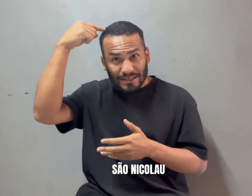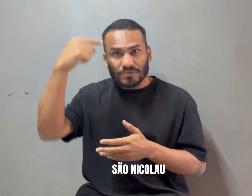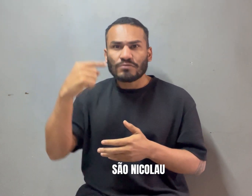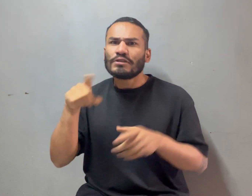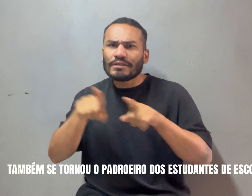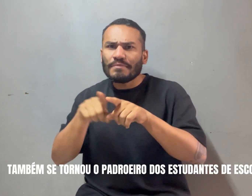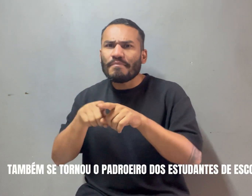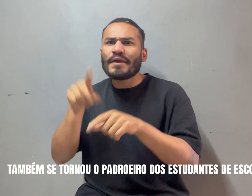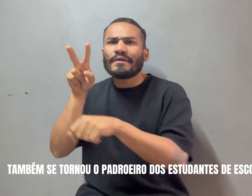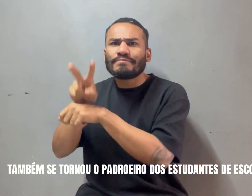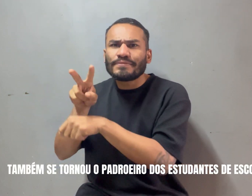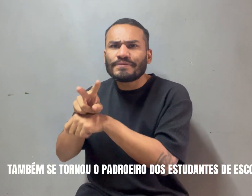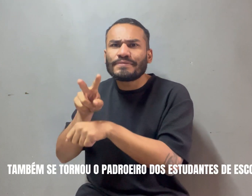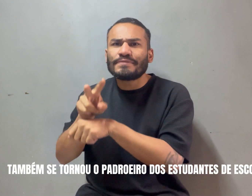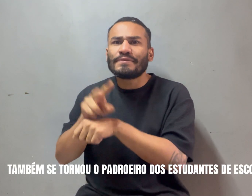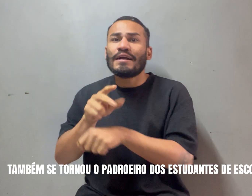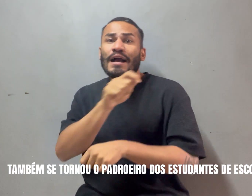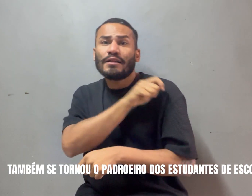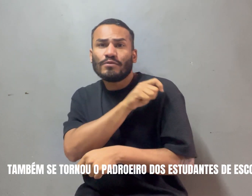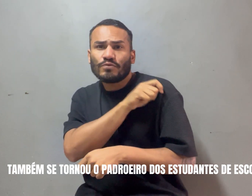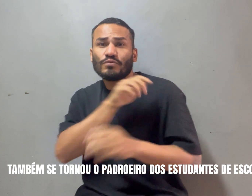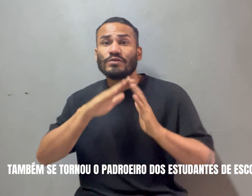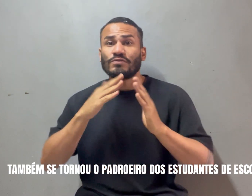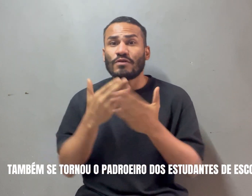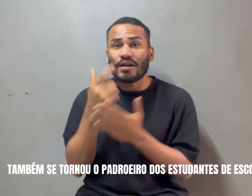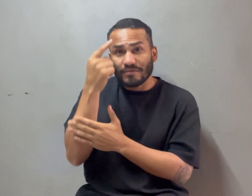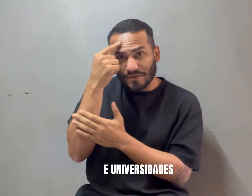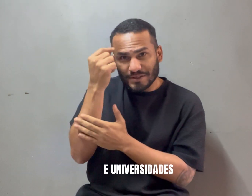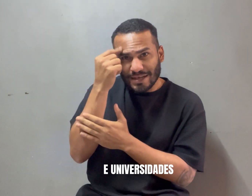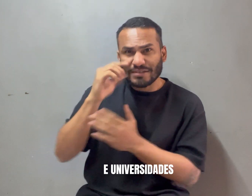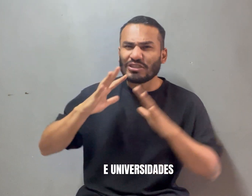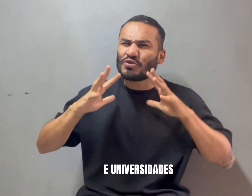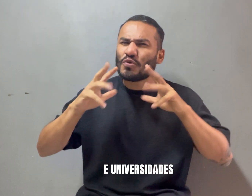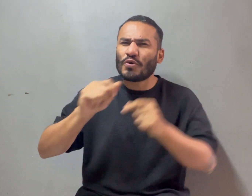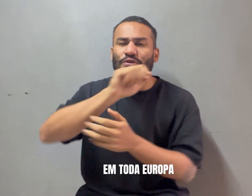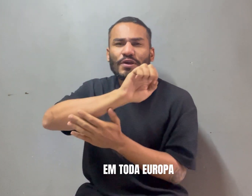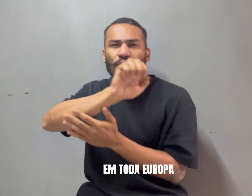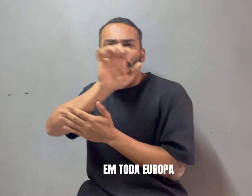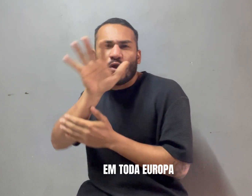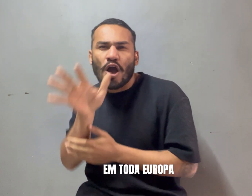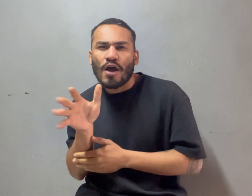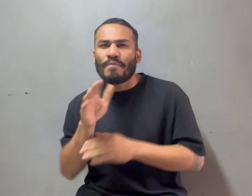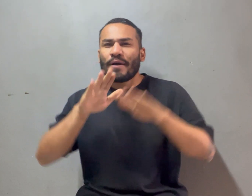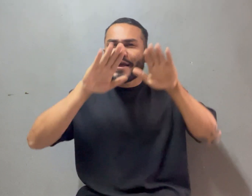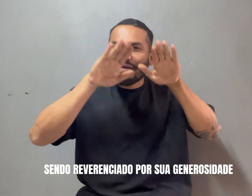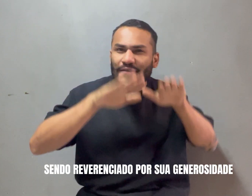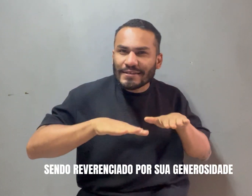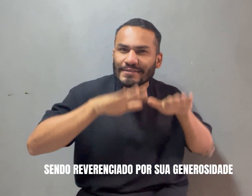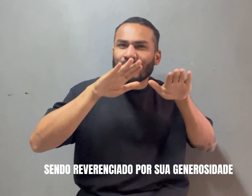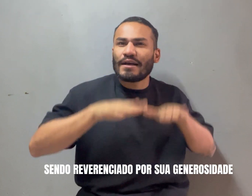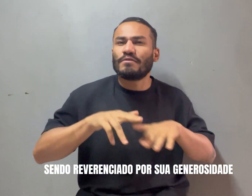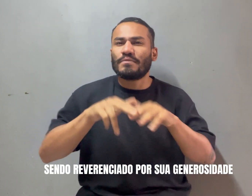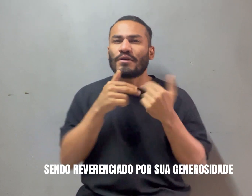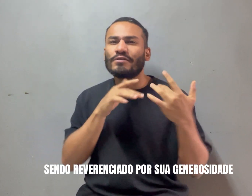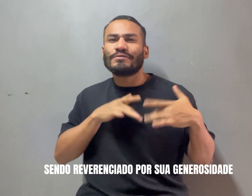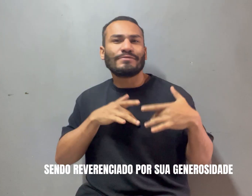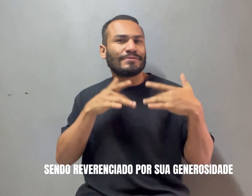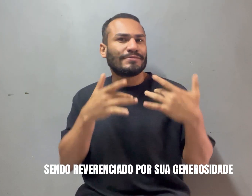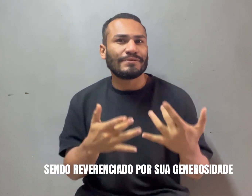Nicolau também se tornou padroeiro dos estudantes de escolas e universidades em toda a Europa, sendo reverenciado por sua